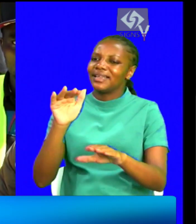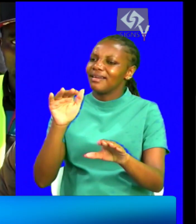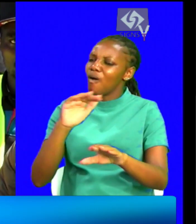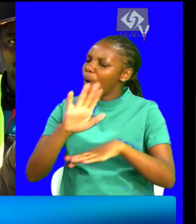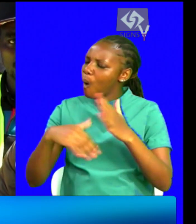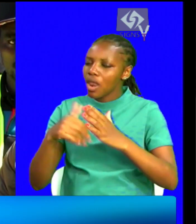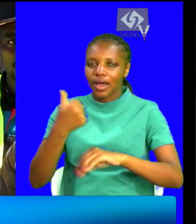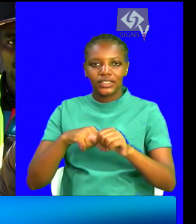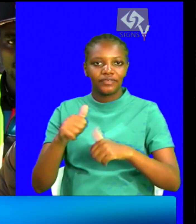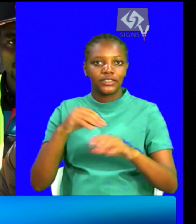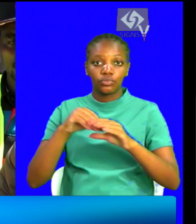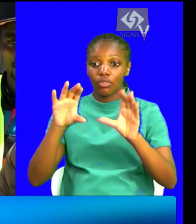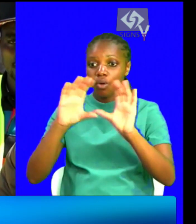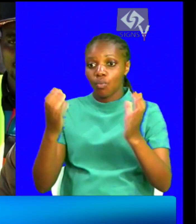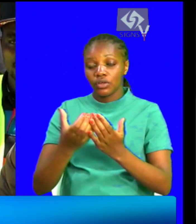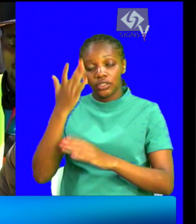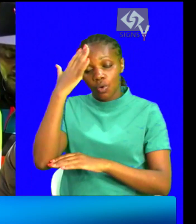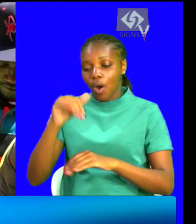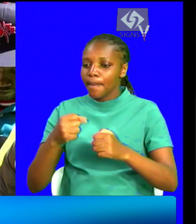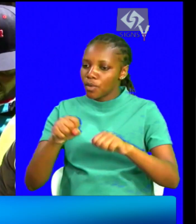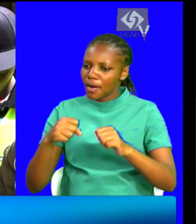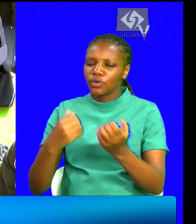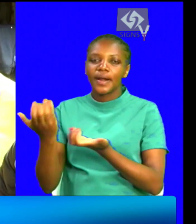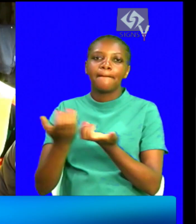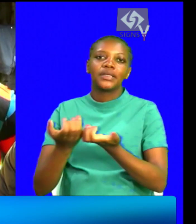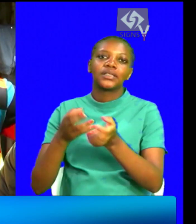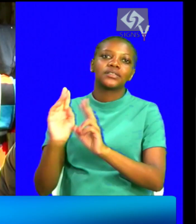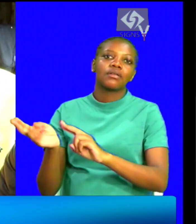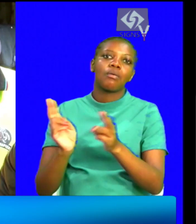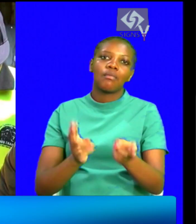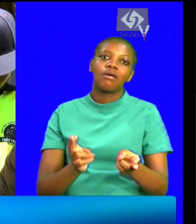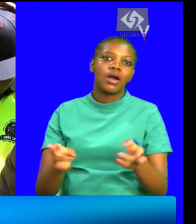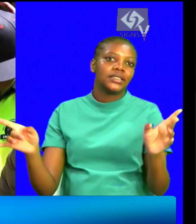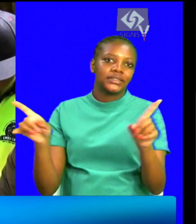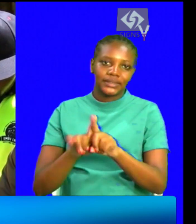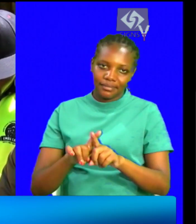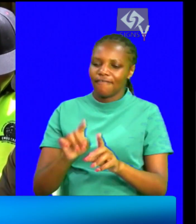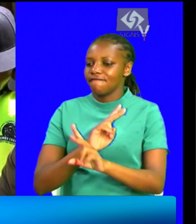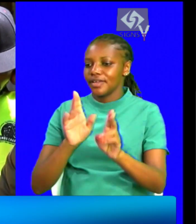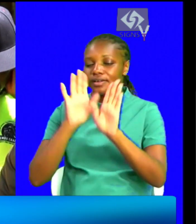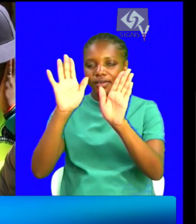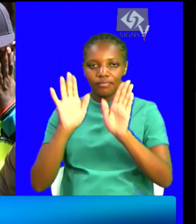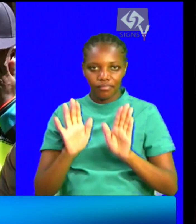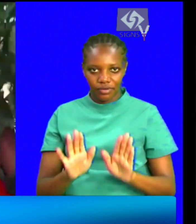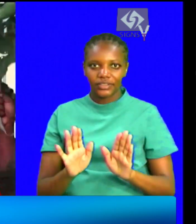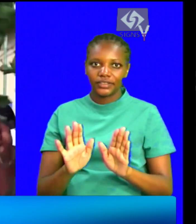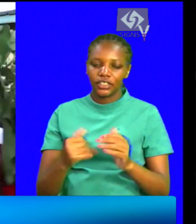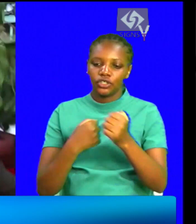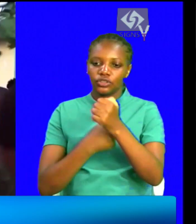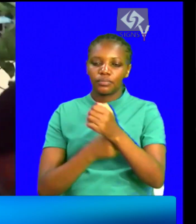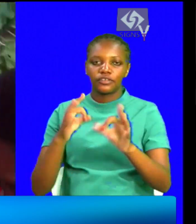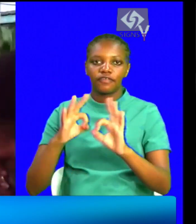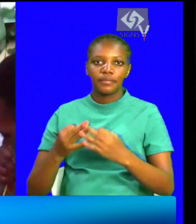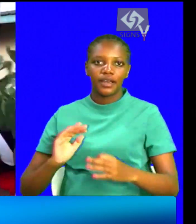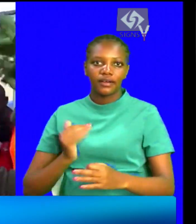jambo lenye linafanyika kwa community, sababu bodaboda pia ni biashara, na bodaboda ina play part kubwa sana